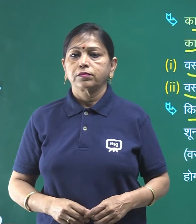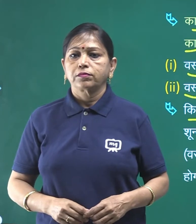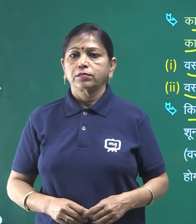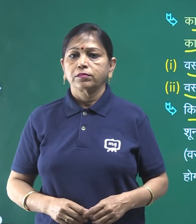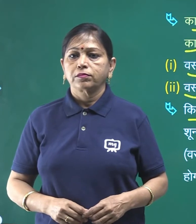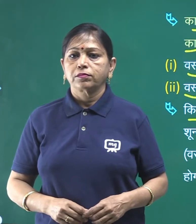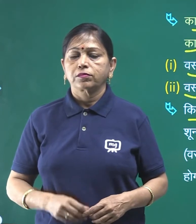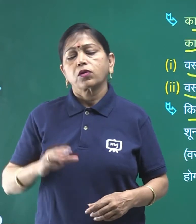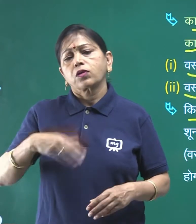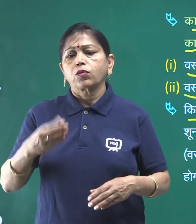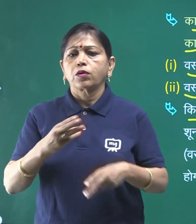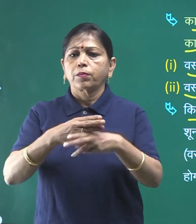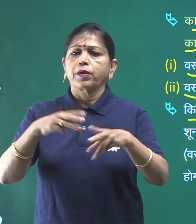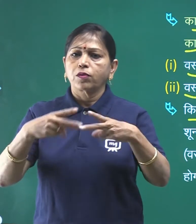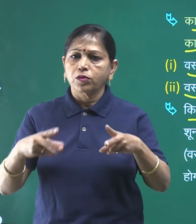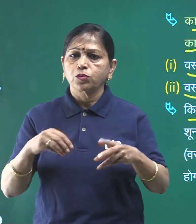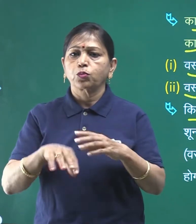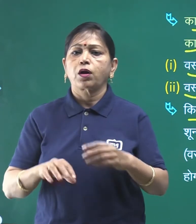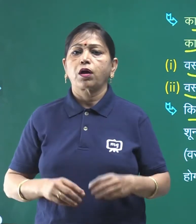किसी पिंड वस्तु का